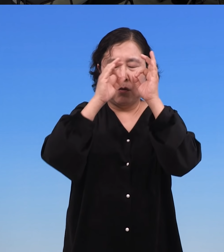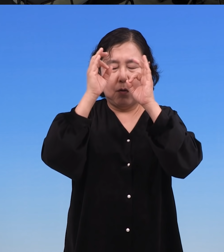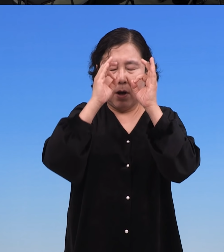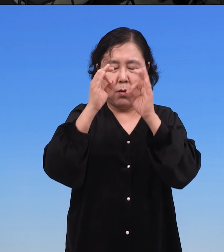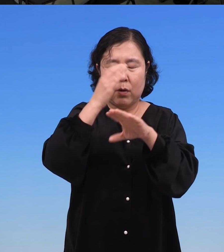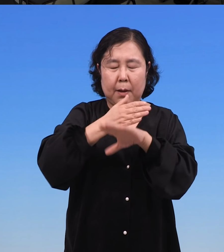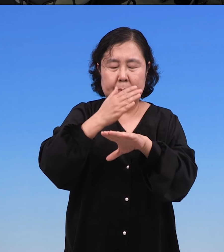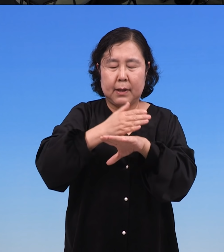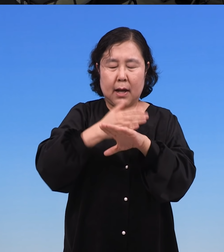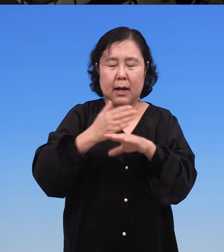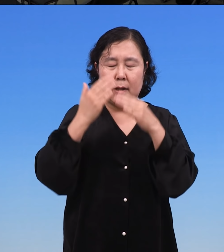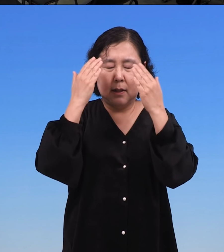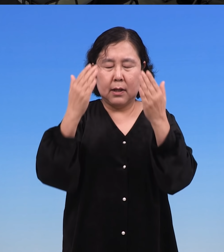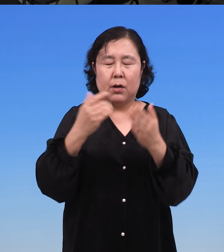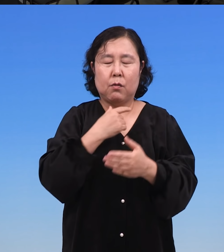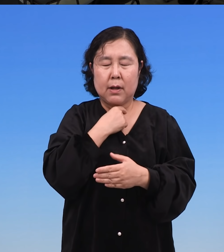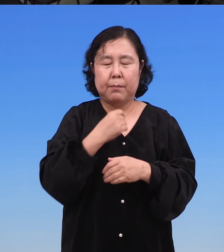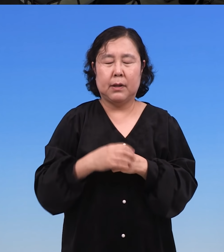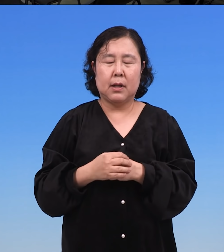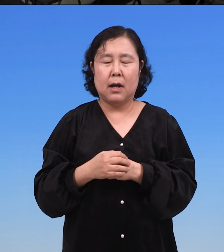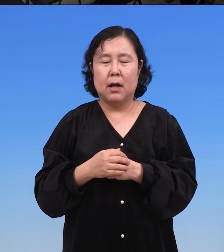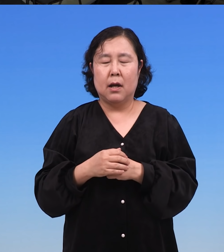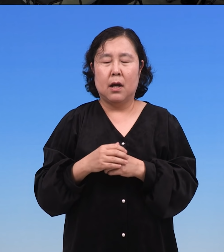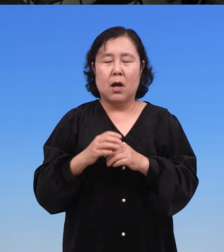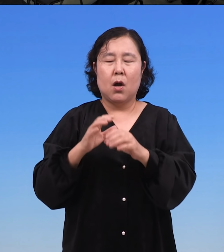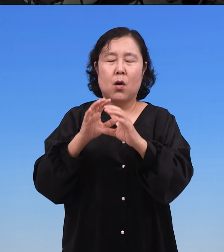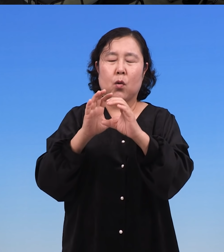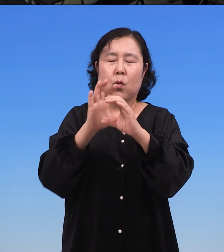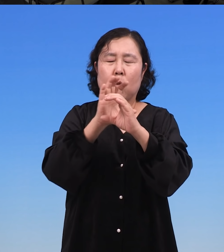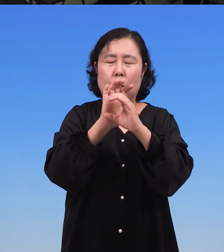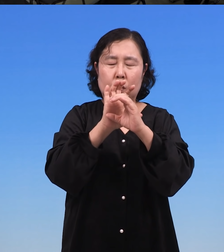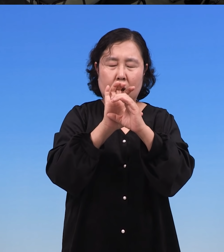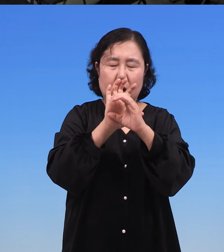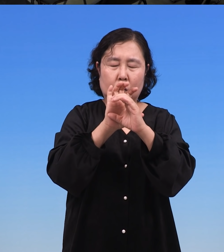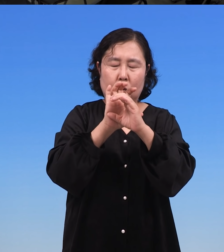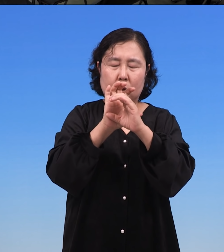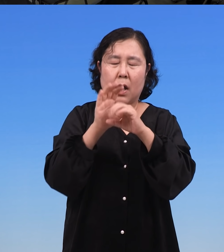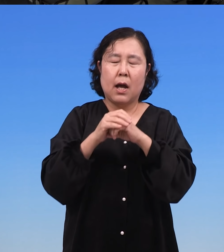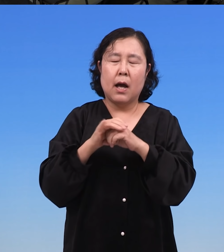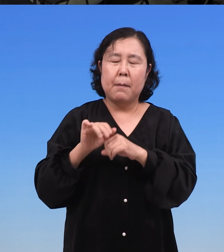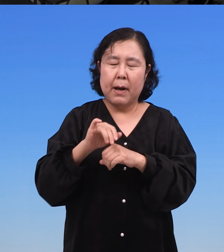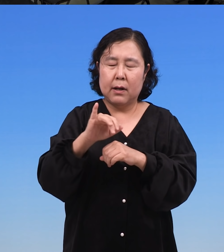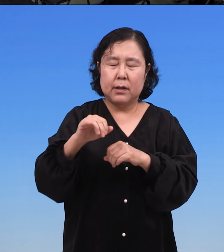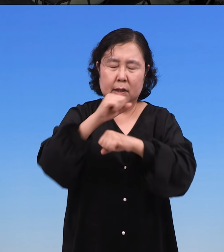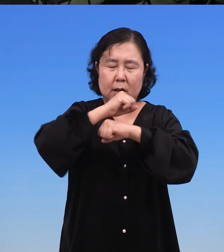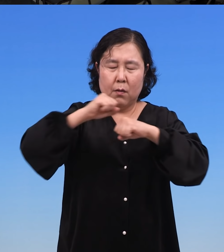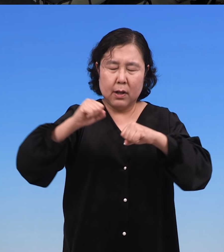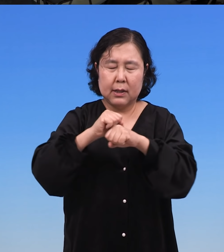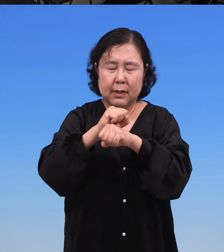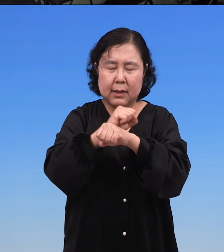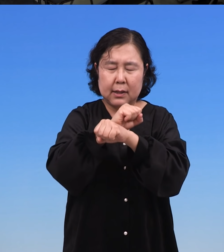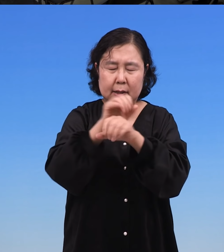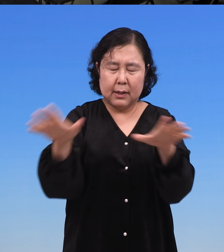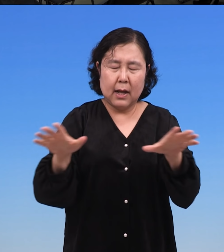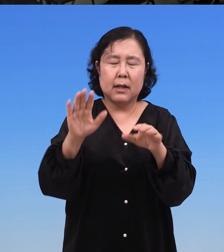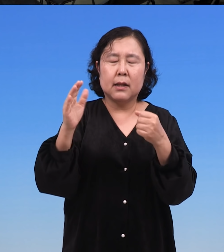은혜를 구하며 감사하며 기도하기를 원합니다. 아버지, 코로나 바이러스의 이 아버지 확산이라는 이